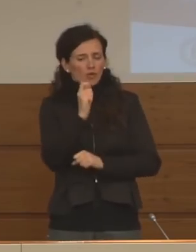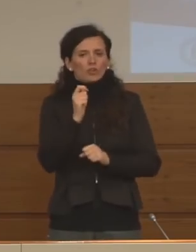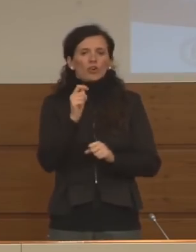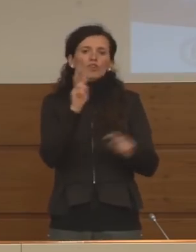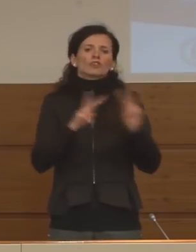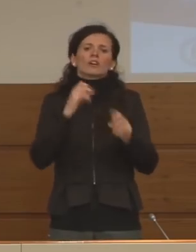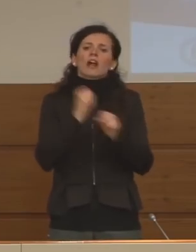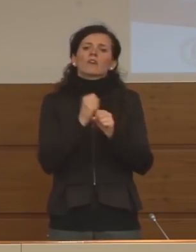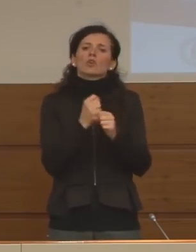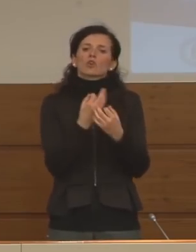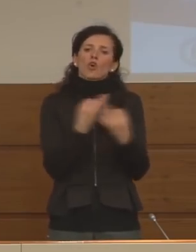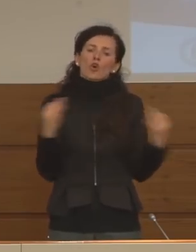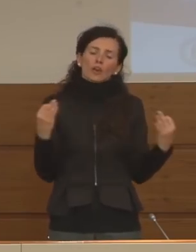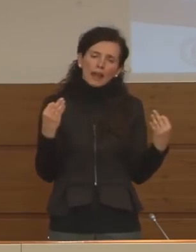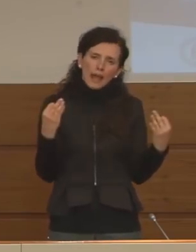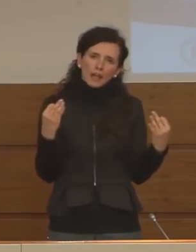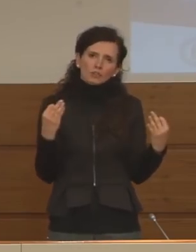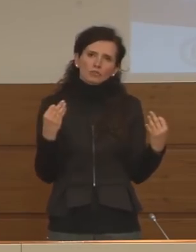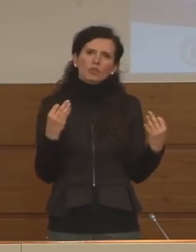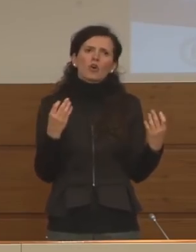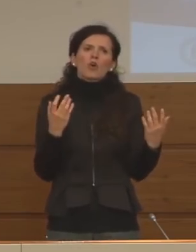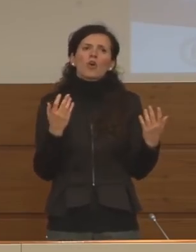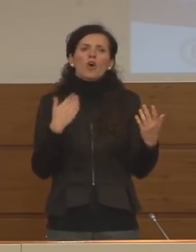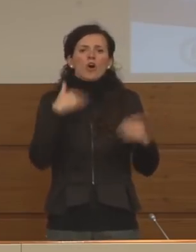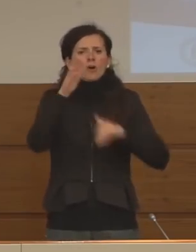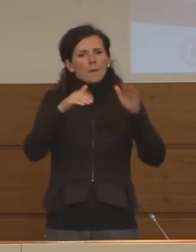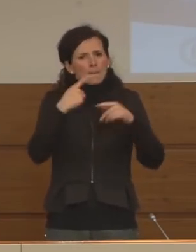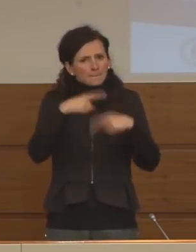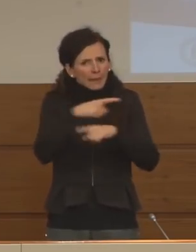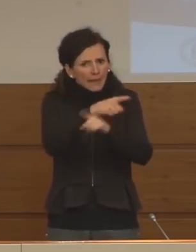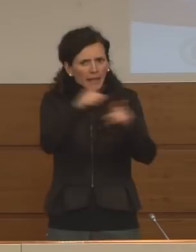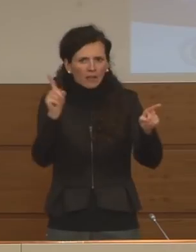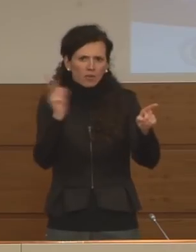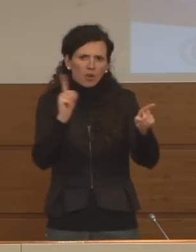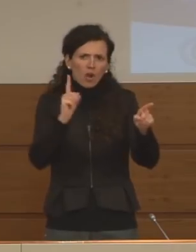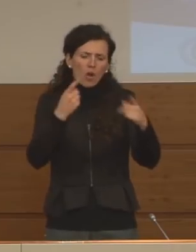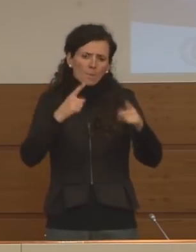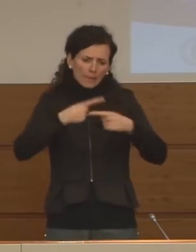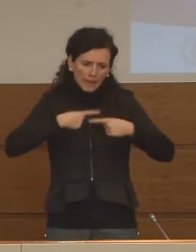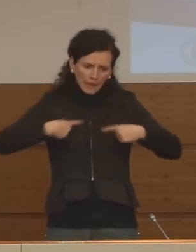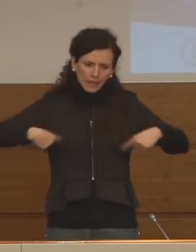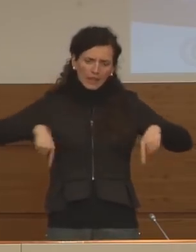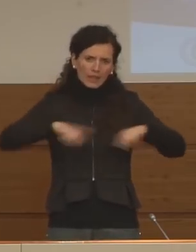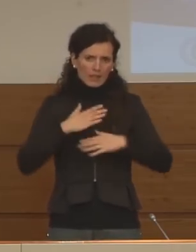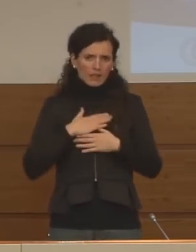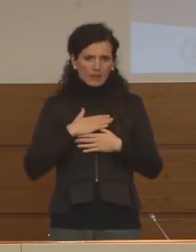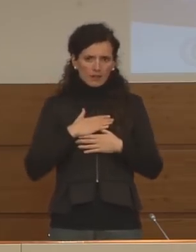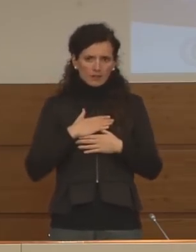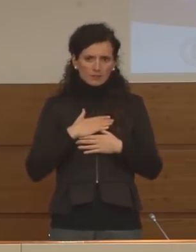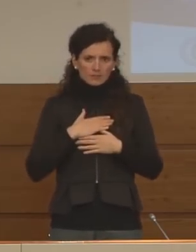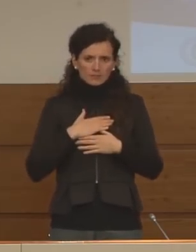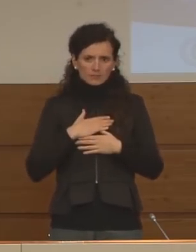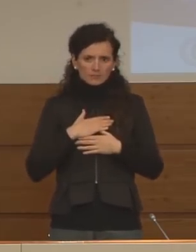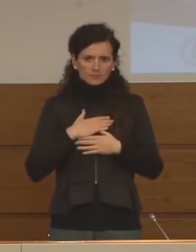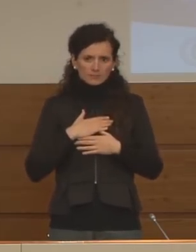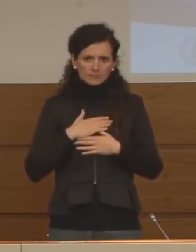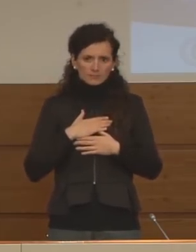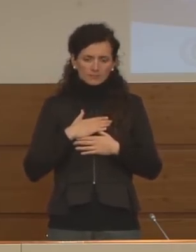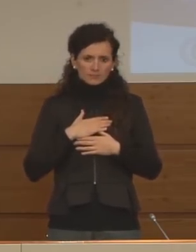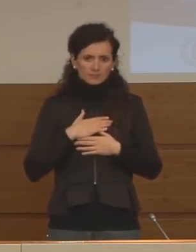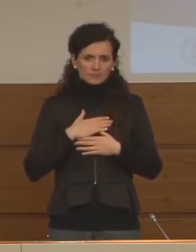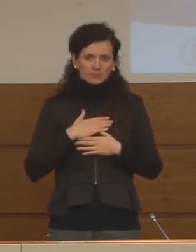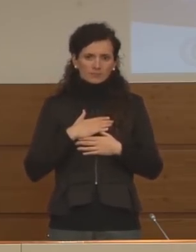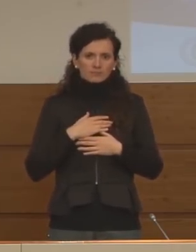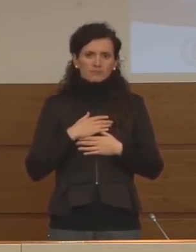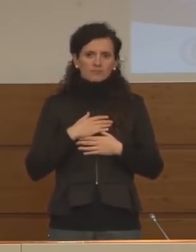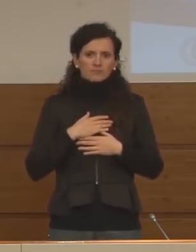era un richiamo a noi stessi e non a voi io penso che sia sempre